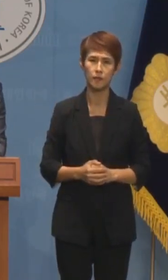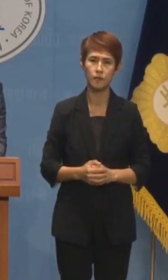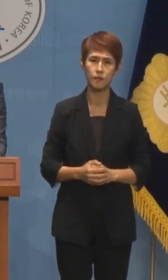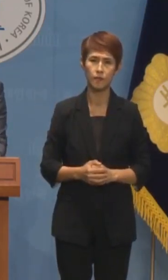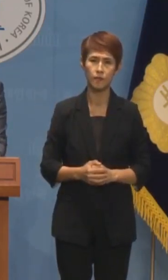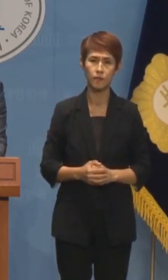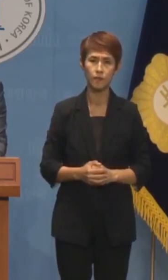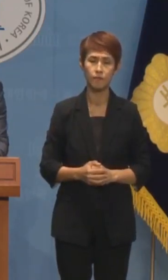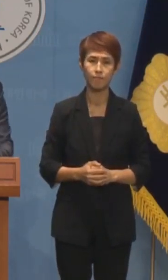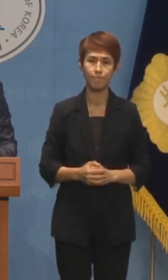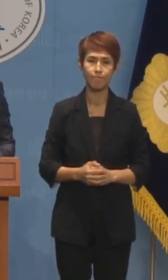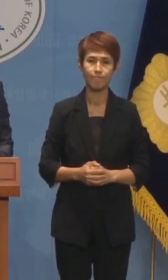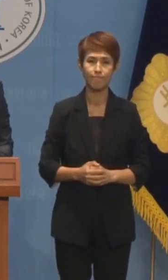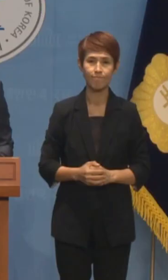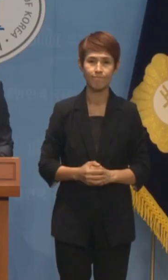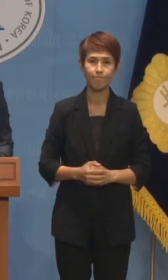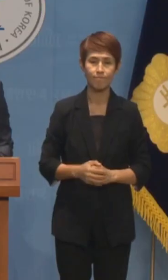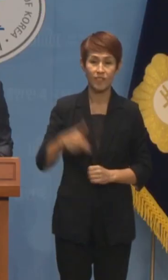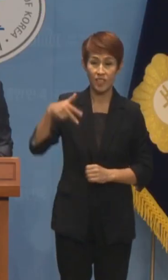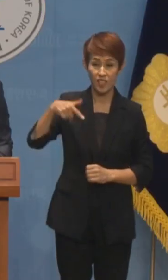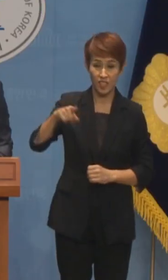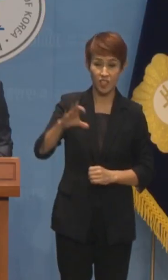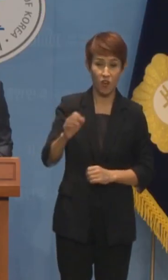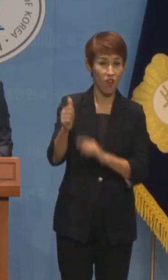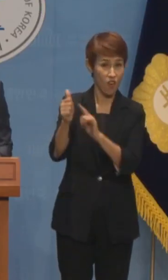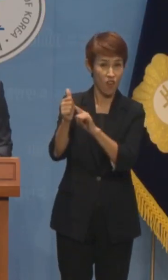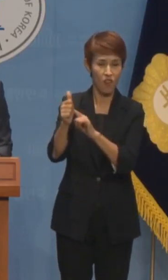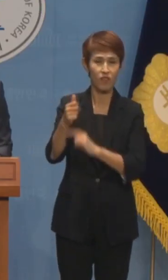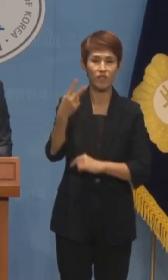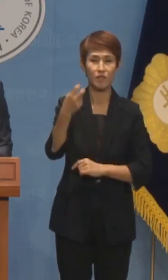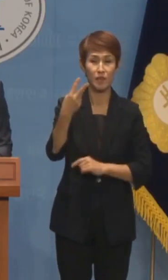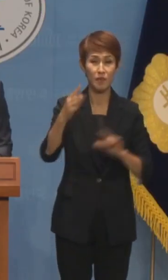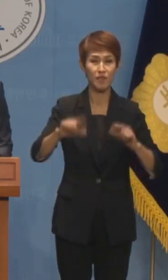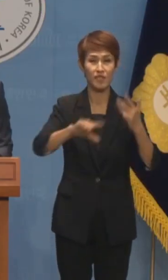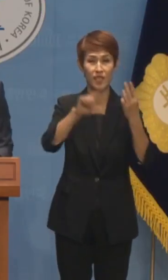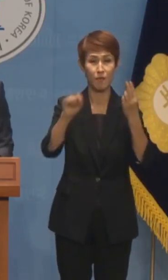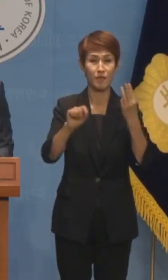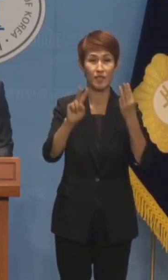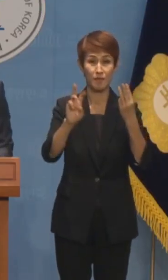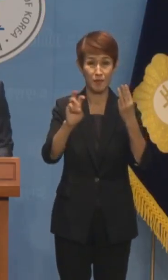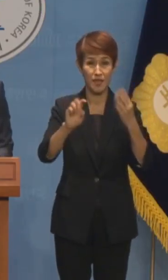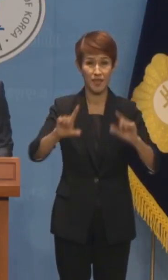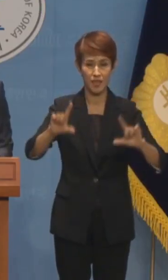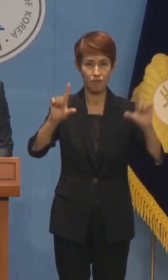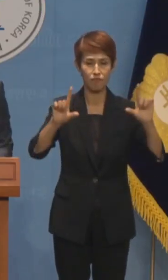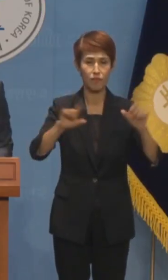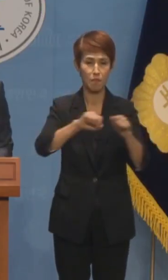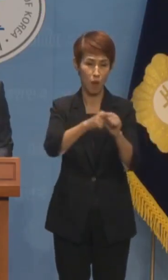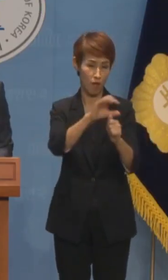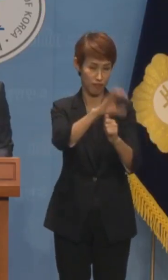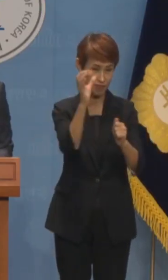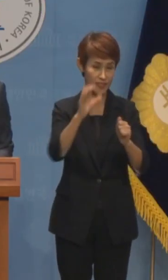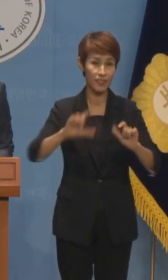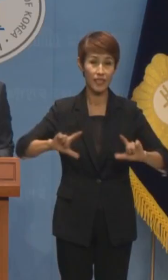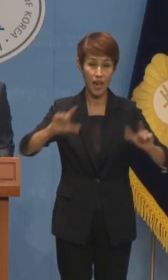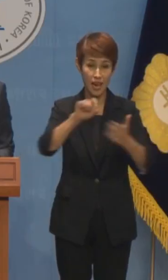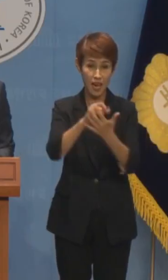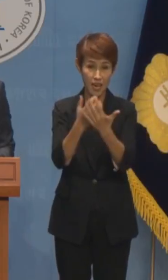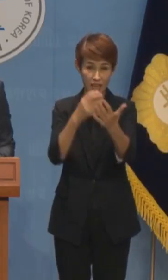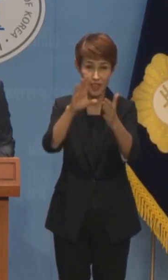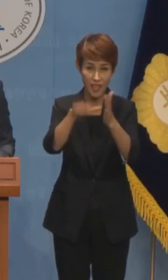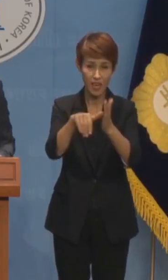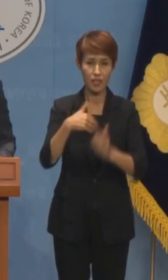점입니다. 정 회장은 2023년 3월 31일 사면 철회 기자회견에서는 본인의 책임